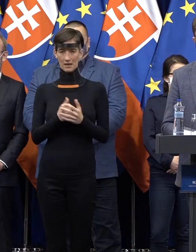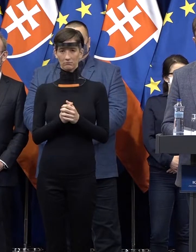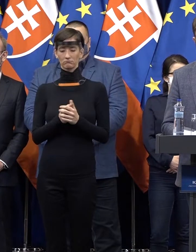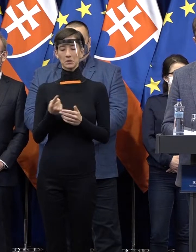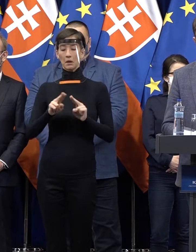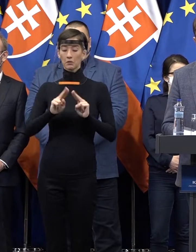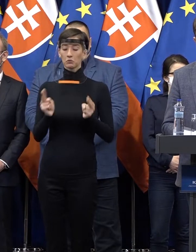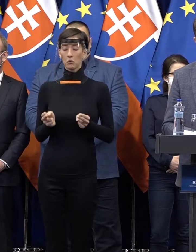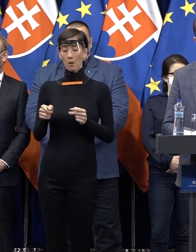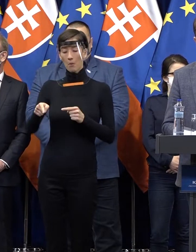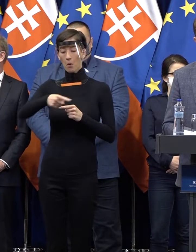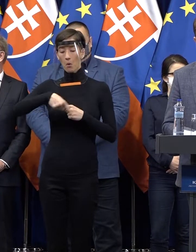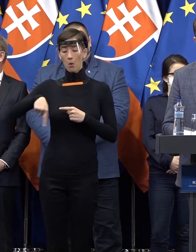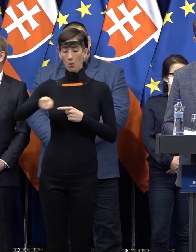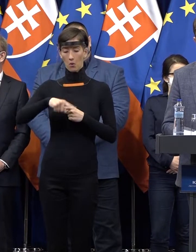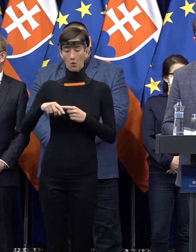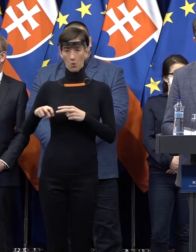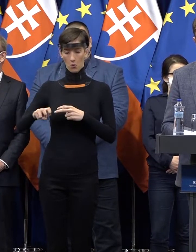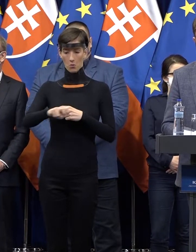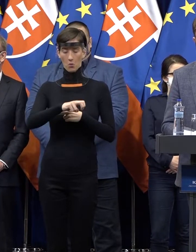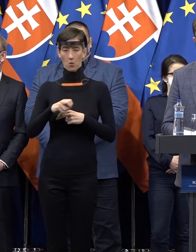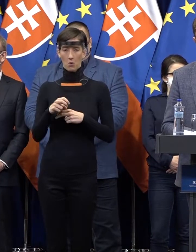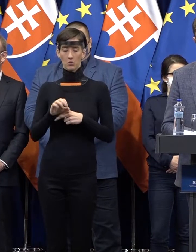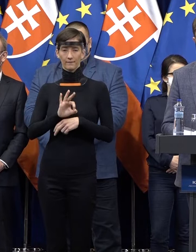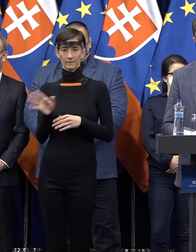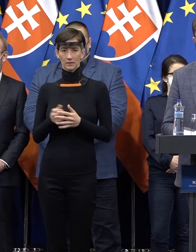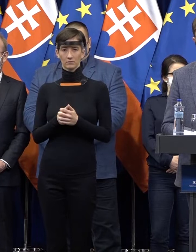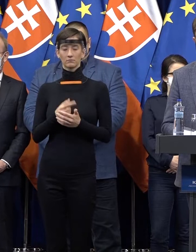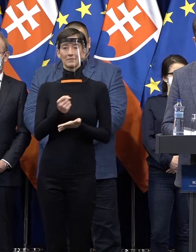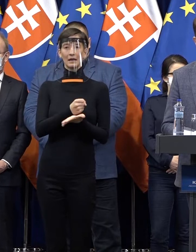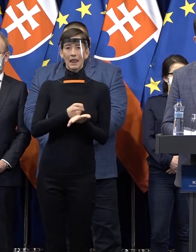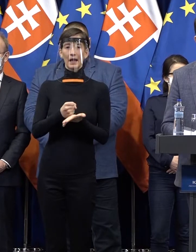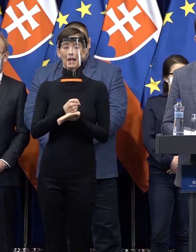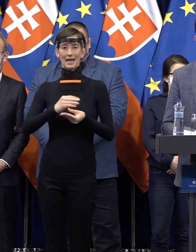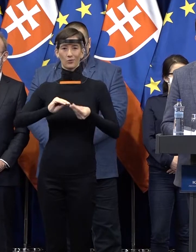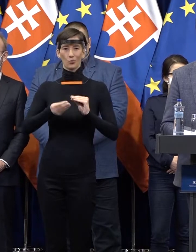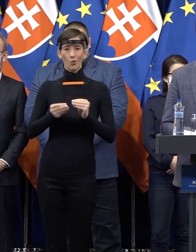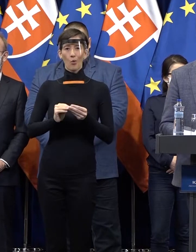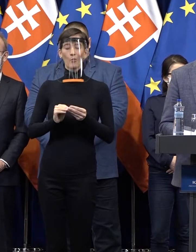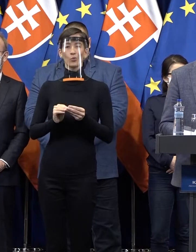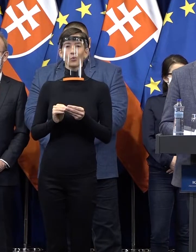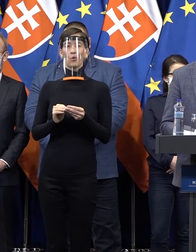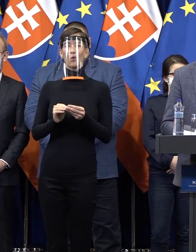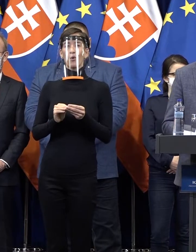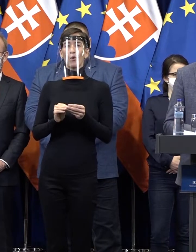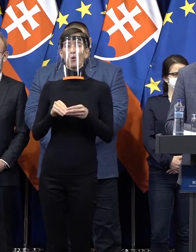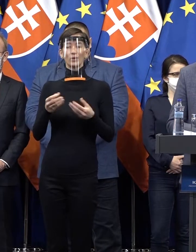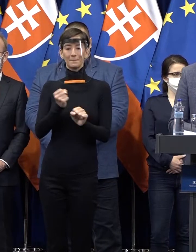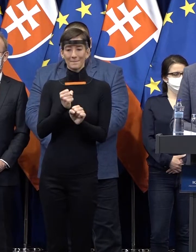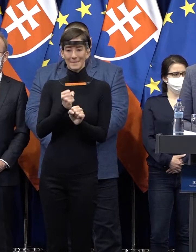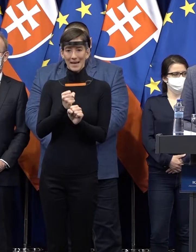bydliska, návšteva lekárni, obchodov, návšteva, alebo teda ísť do